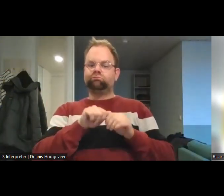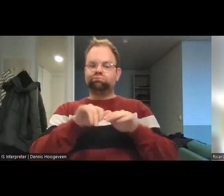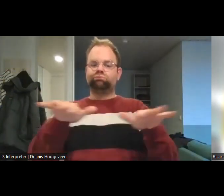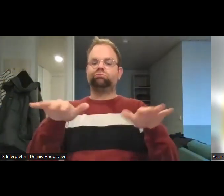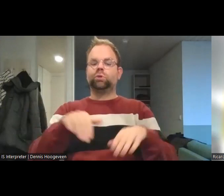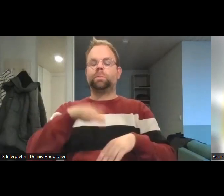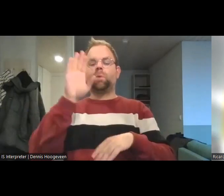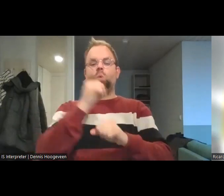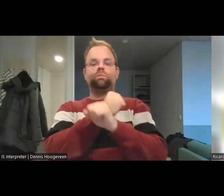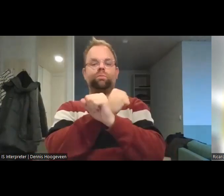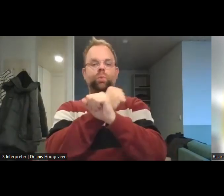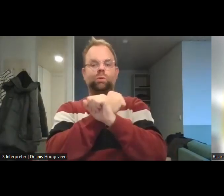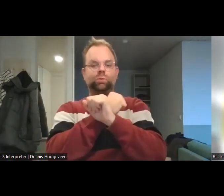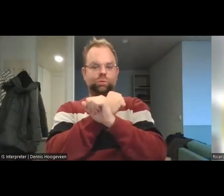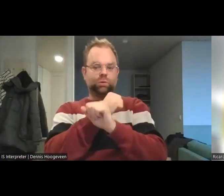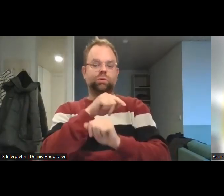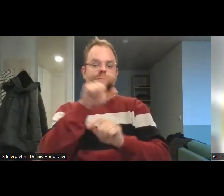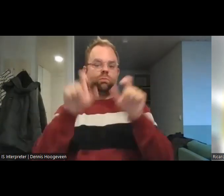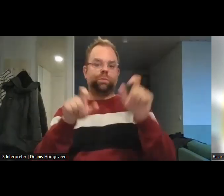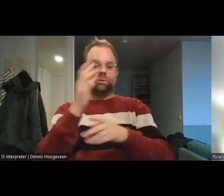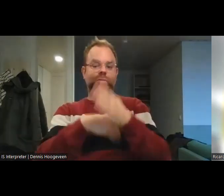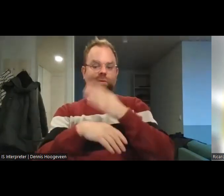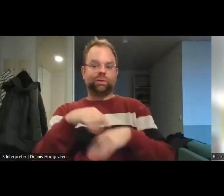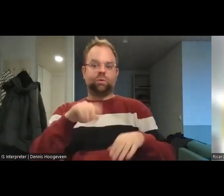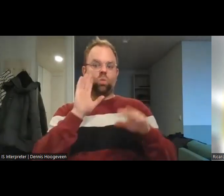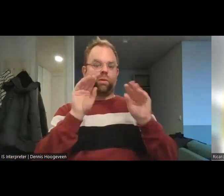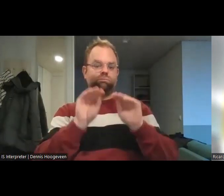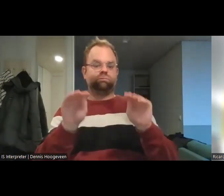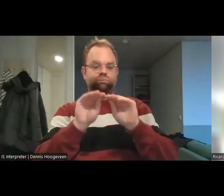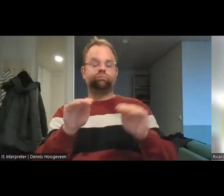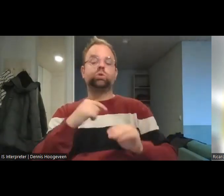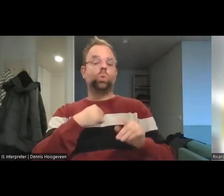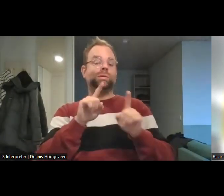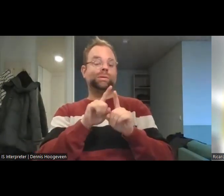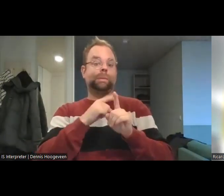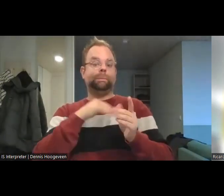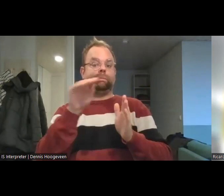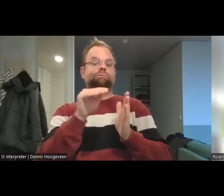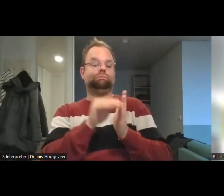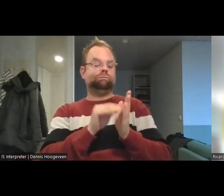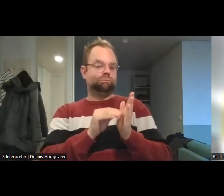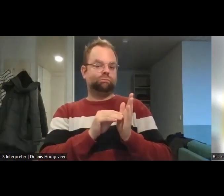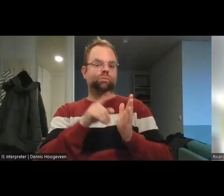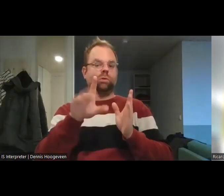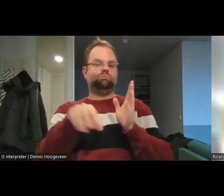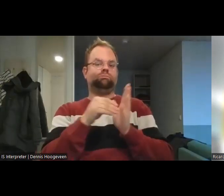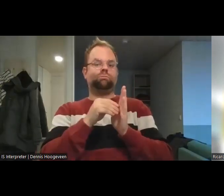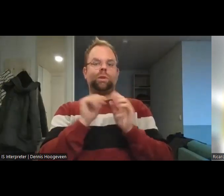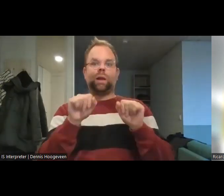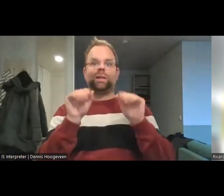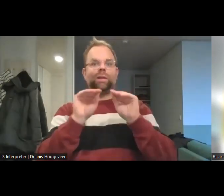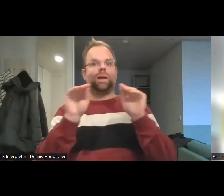formations sur le renforcement de la protection de personnes handicapées. Donc,